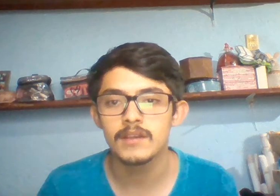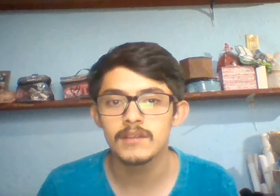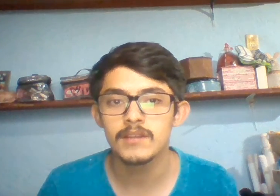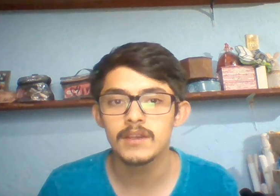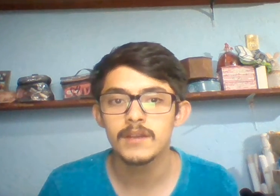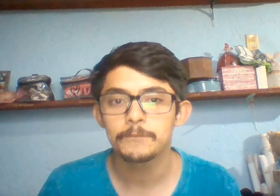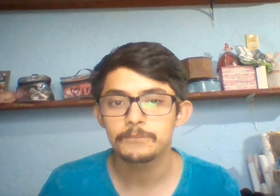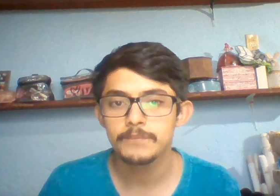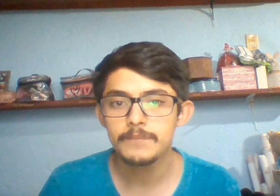es que